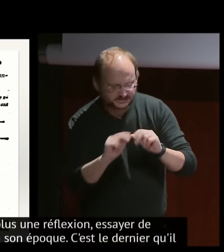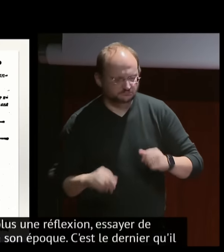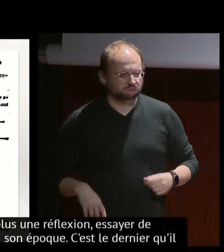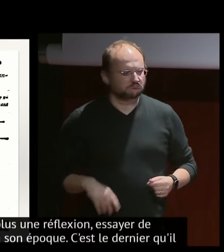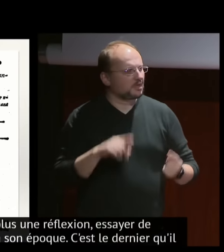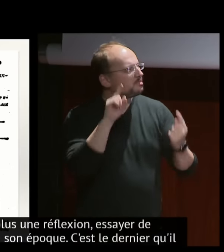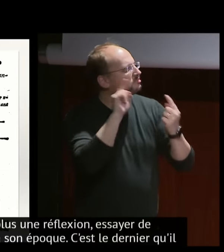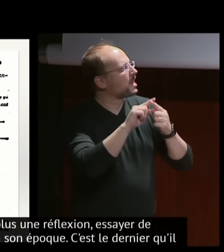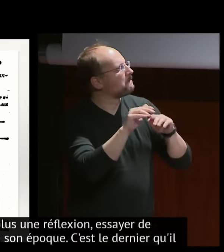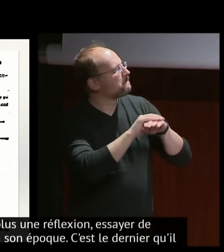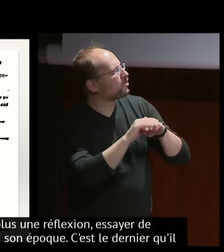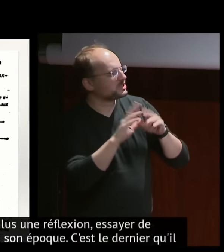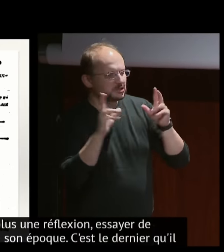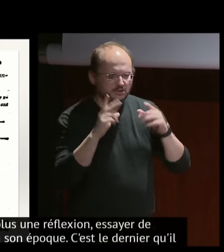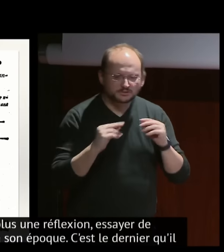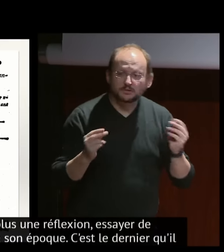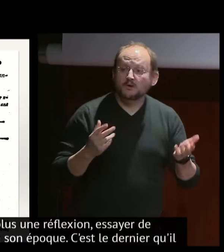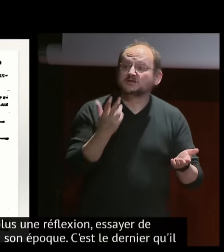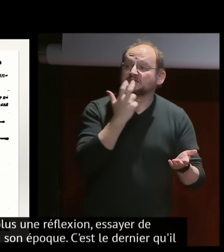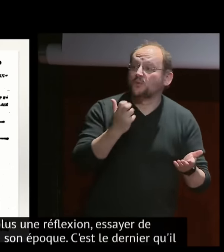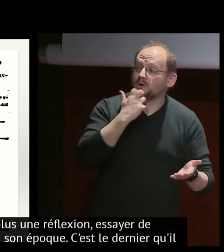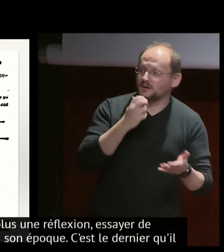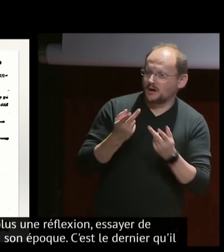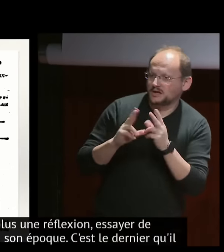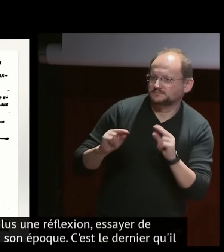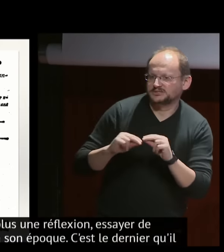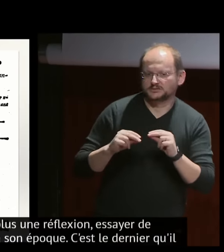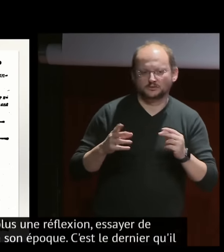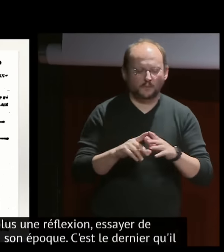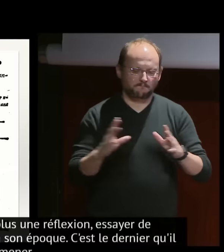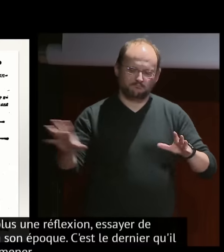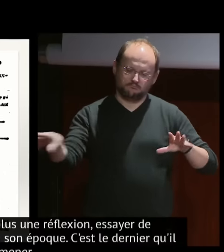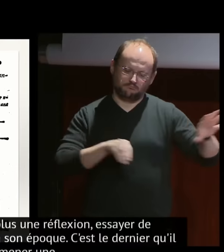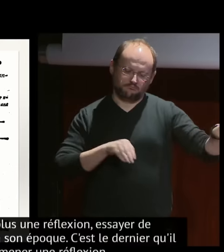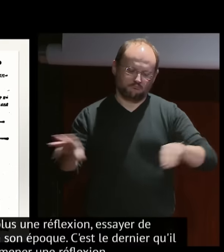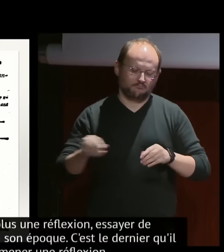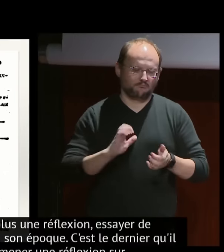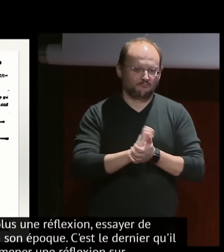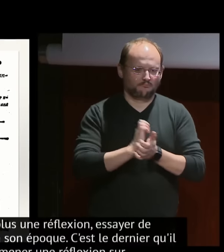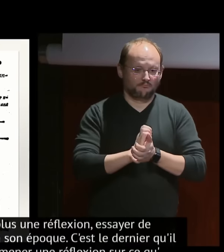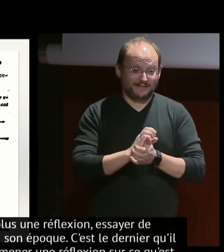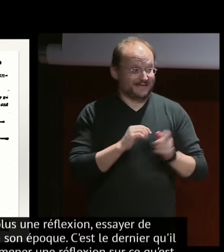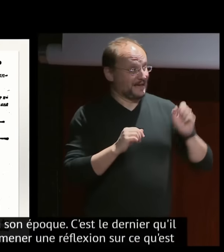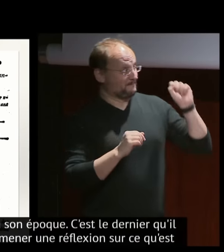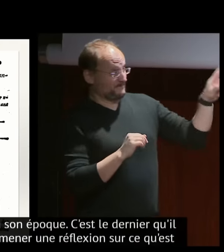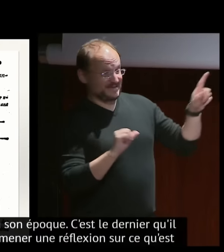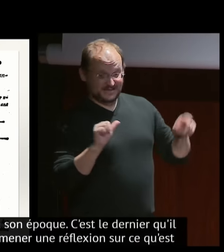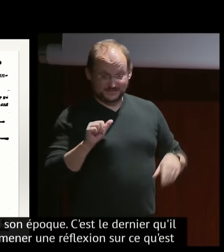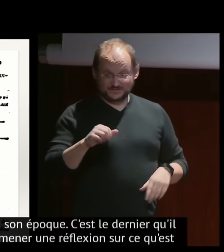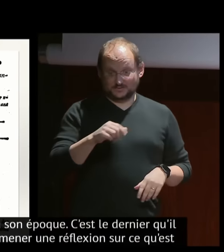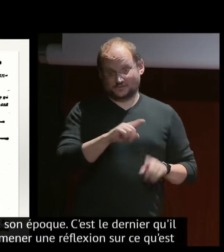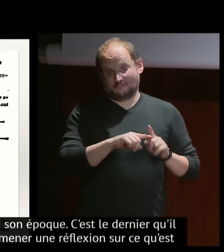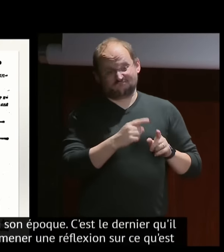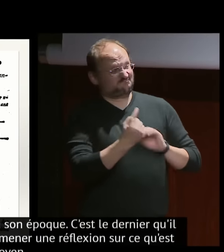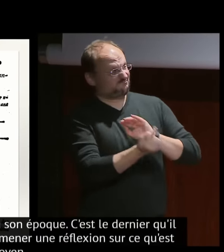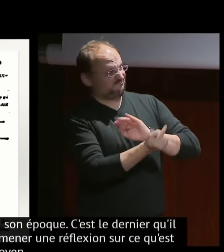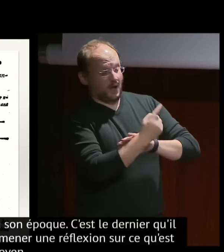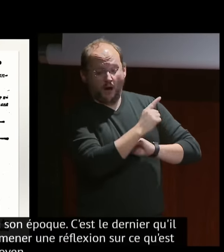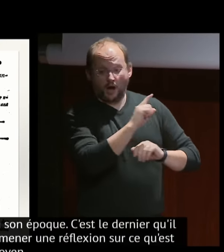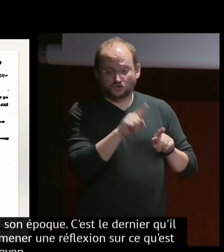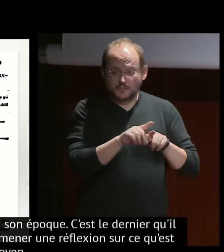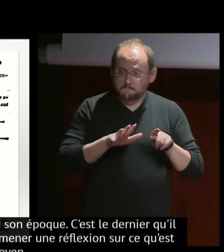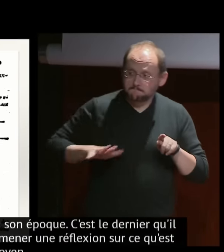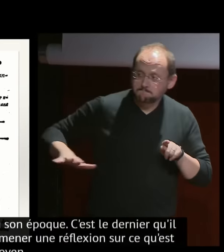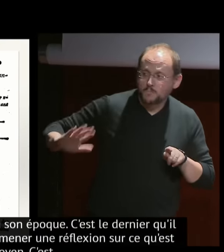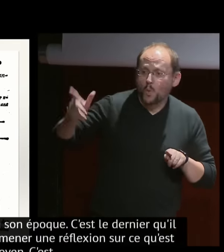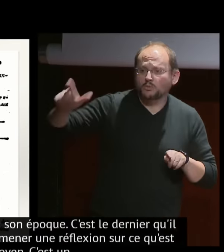Et donc, il essaye voilà, de mener une réflexion sur ce qu'est la République, le fait d'être citoyen. C'est un peu